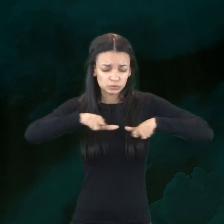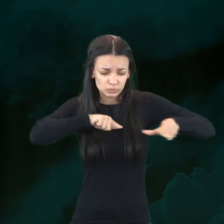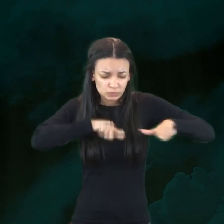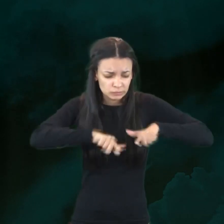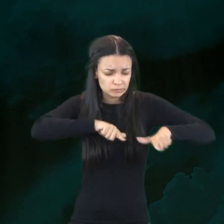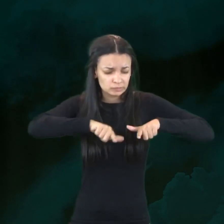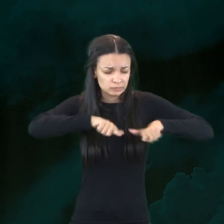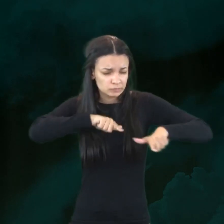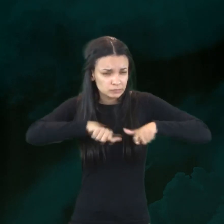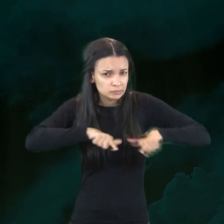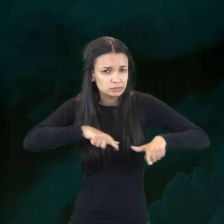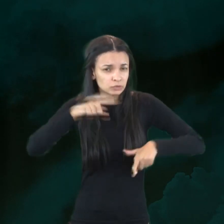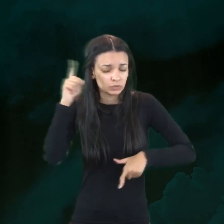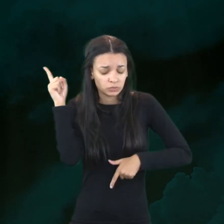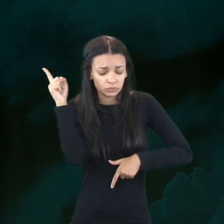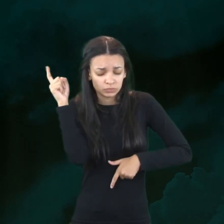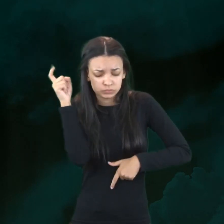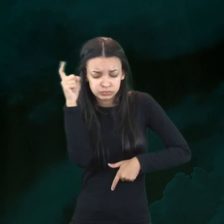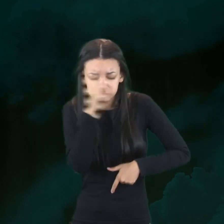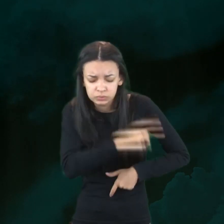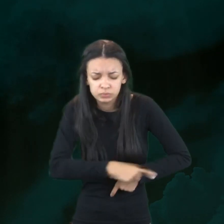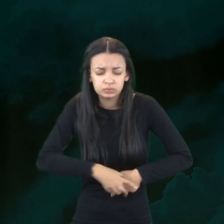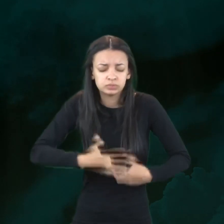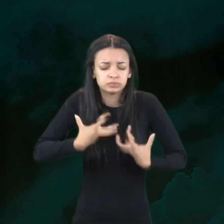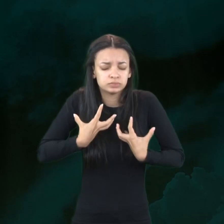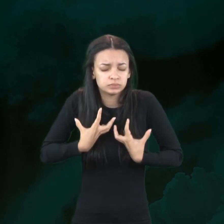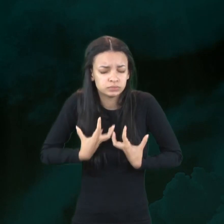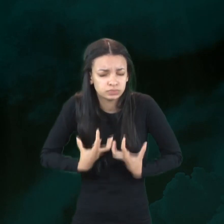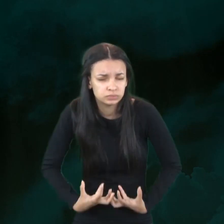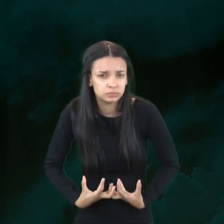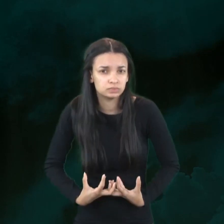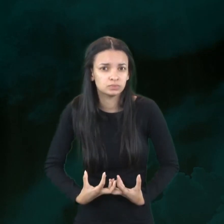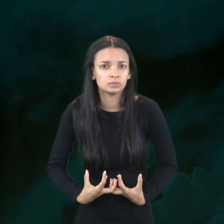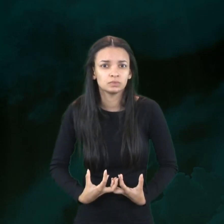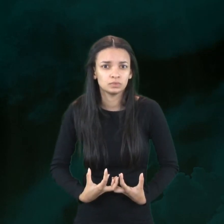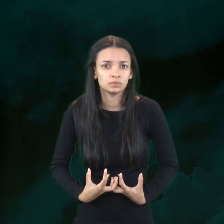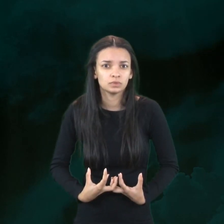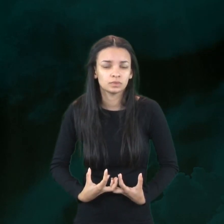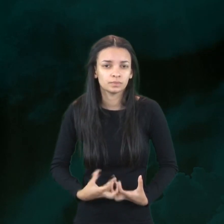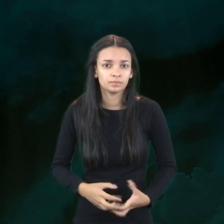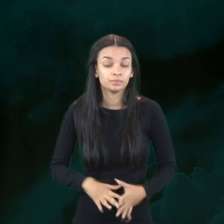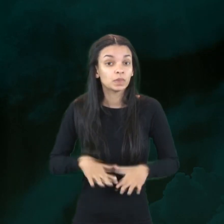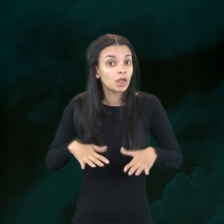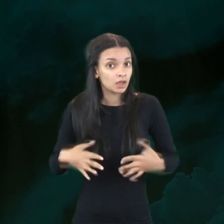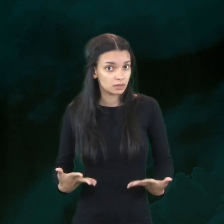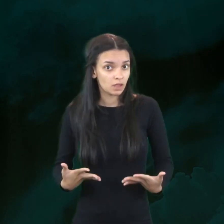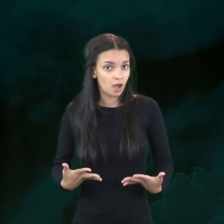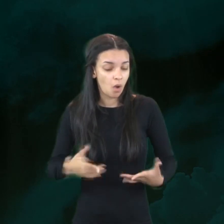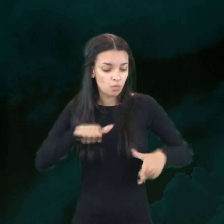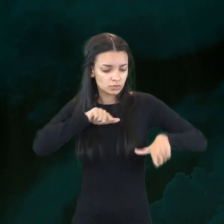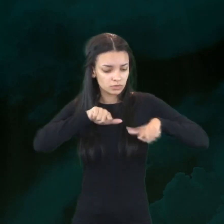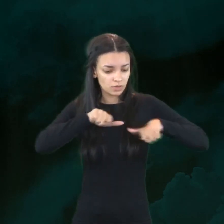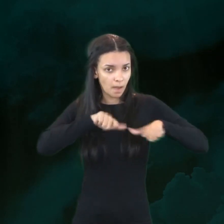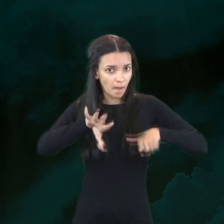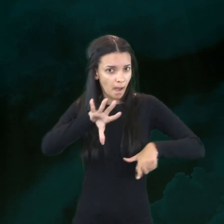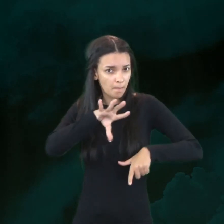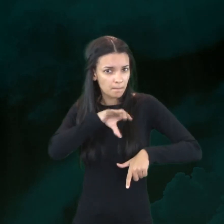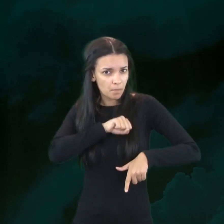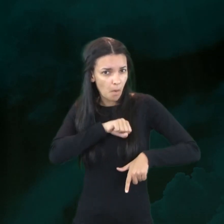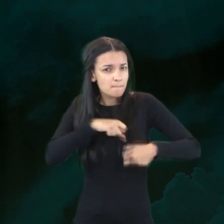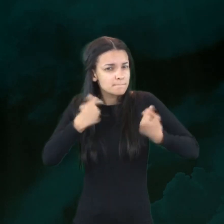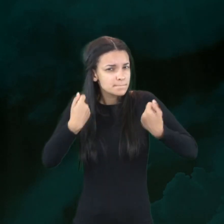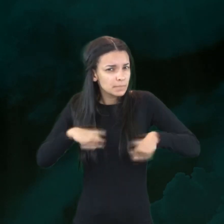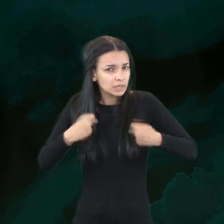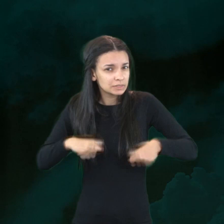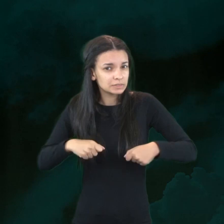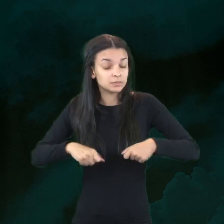com aborrecimento e fadiga. Quer dizer, o labor de amor exige, em primeiro lugar,